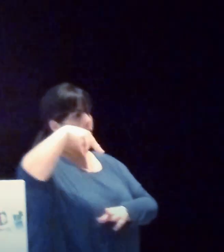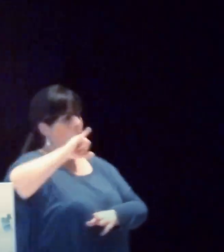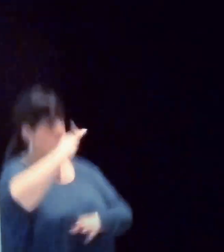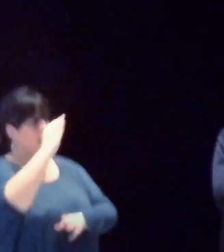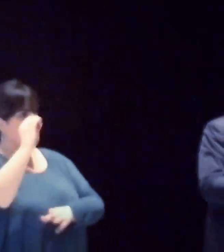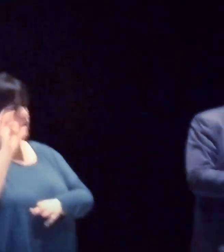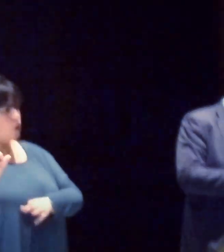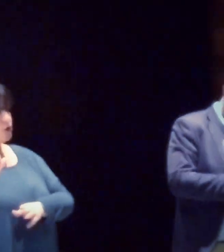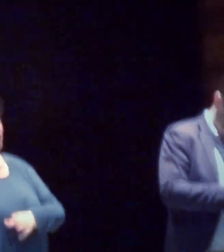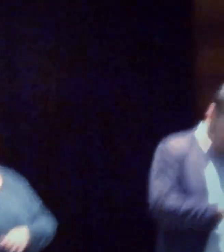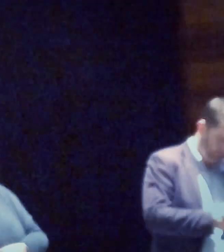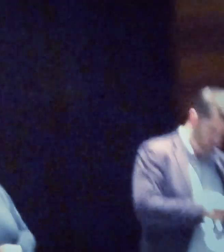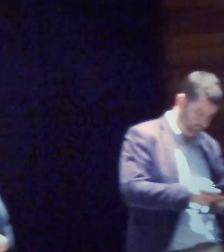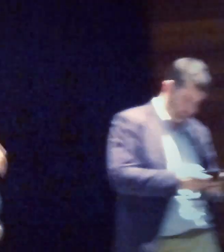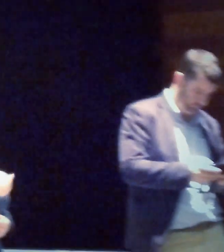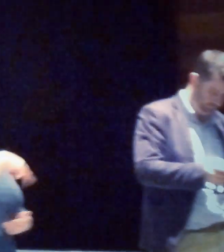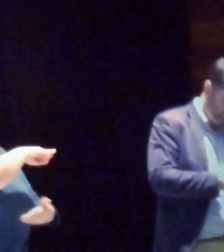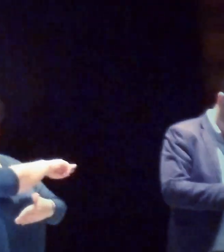anos galego,